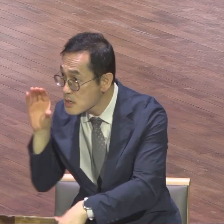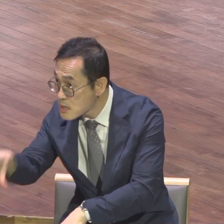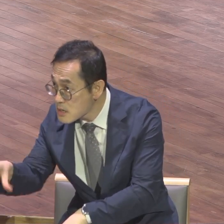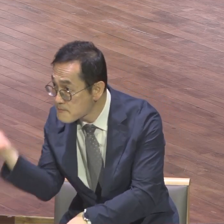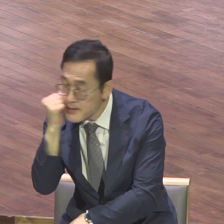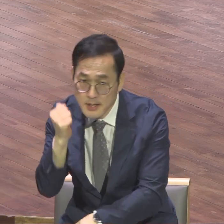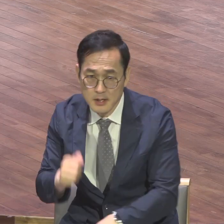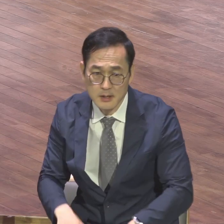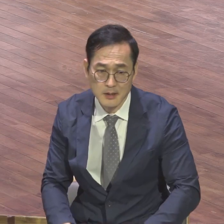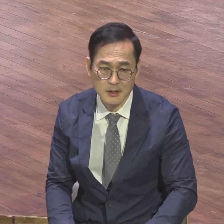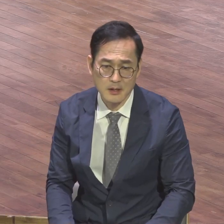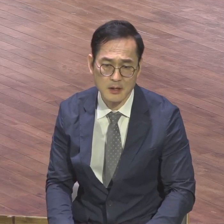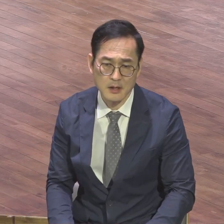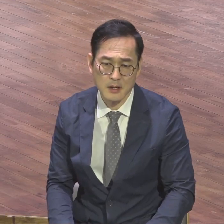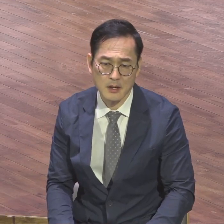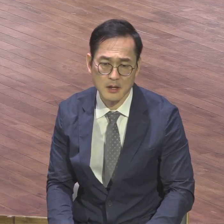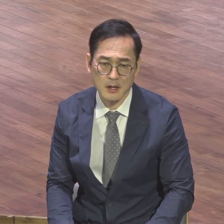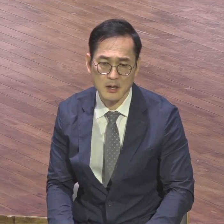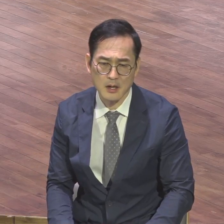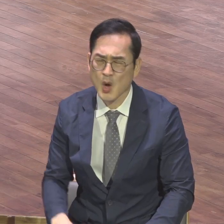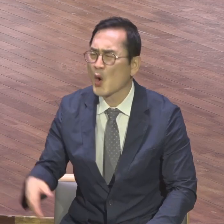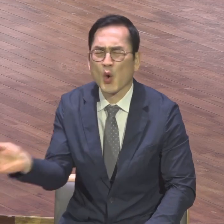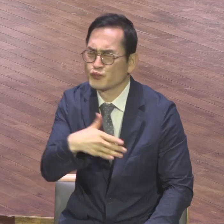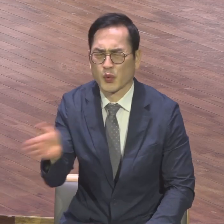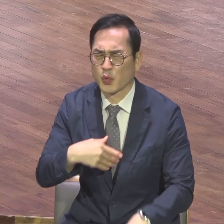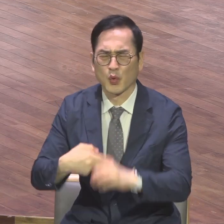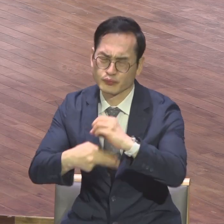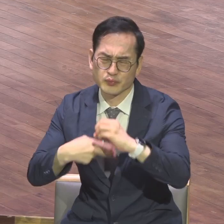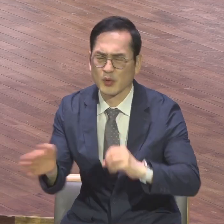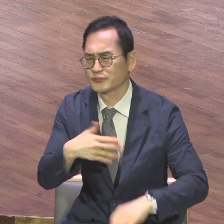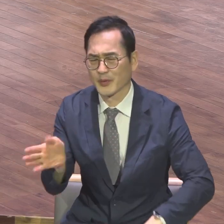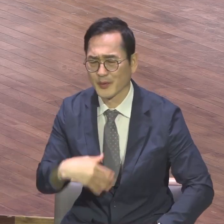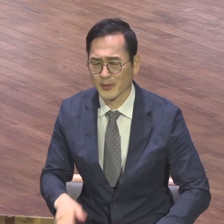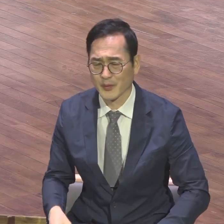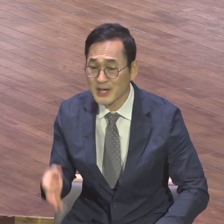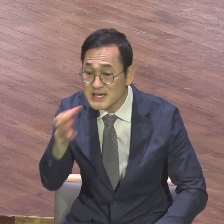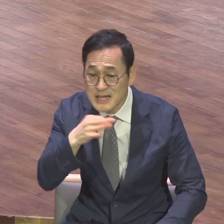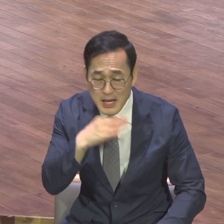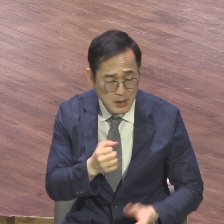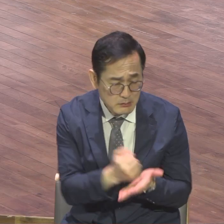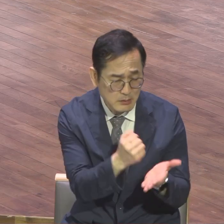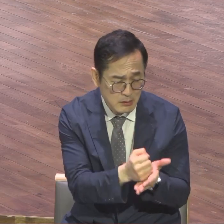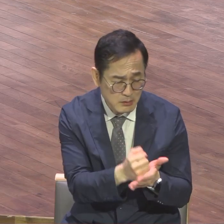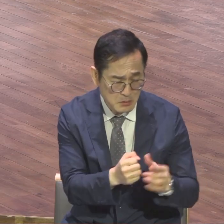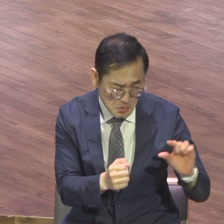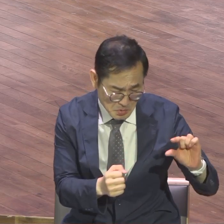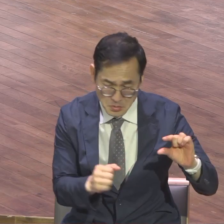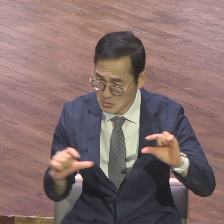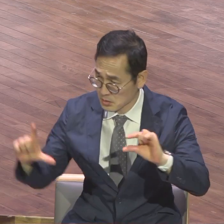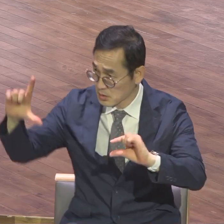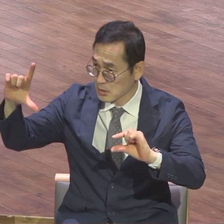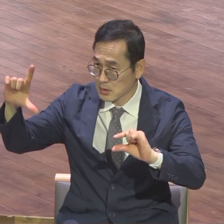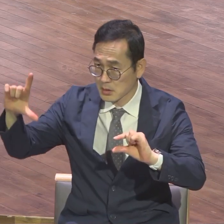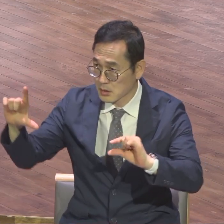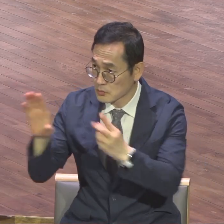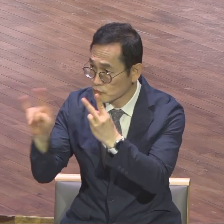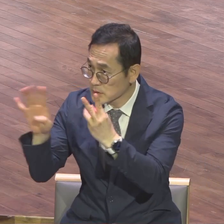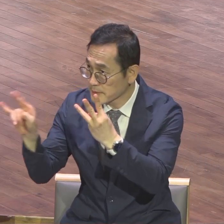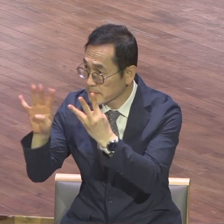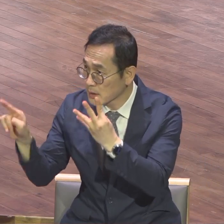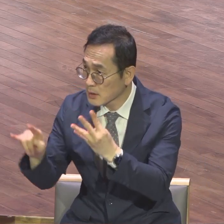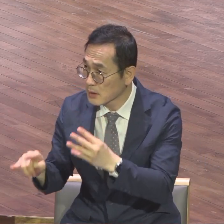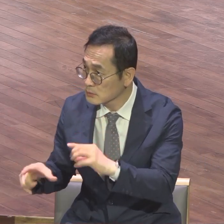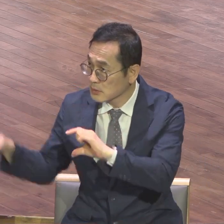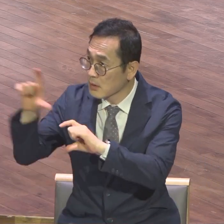받겠다고 그렇게 투자했다가 얼마나 망합니까? 지금 이 교회 안에까지 들어와가지고 지금. 그것도 교회 오래